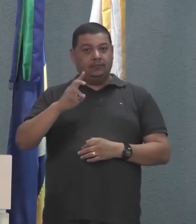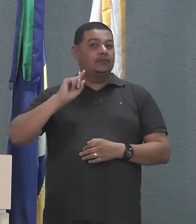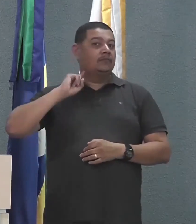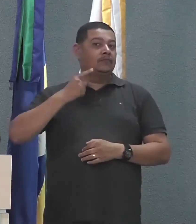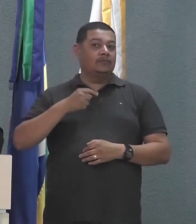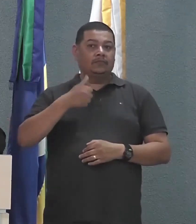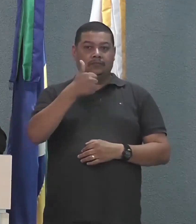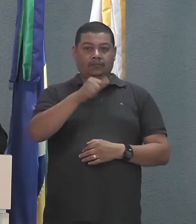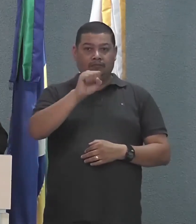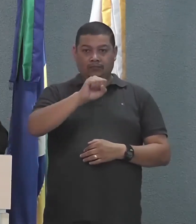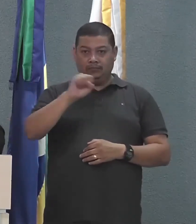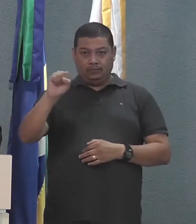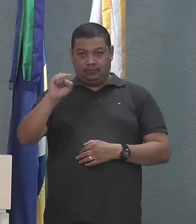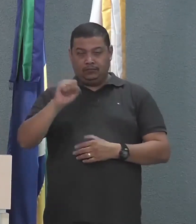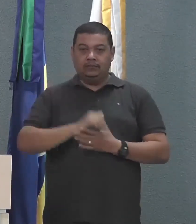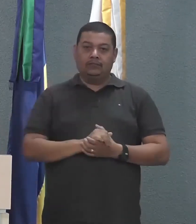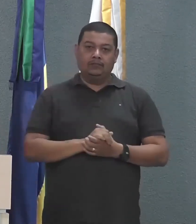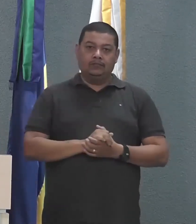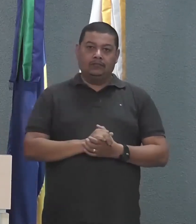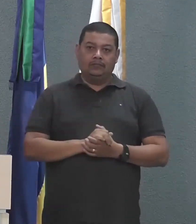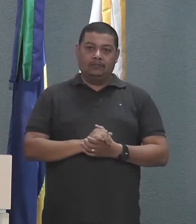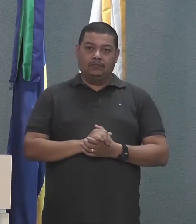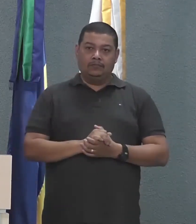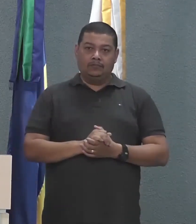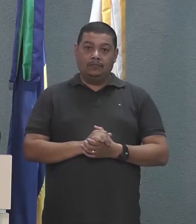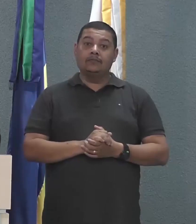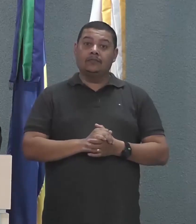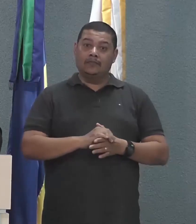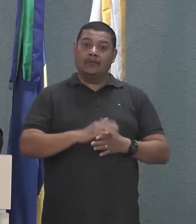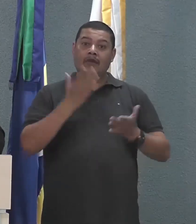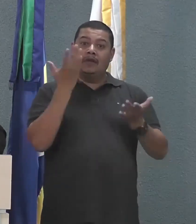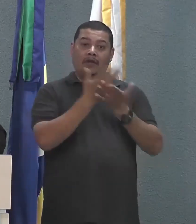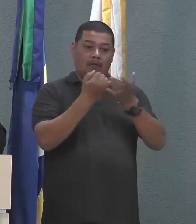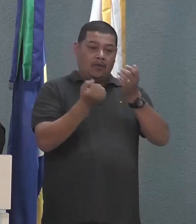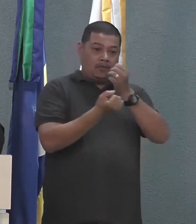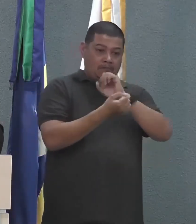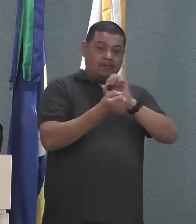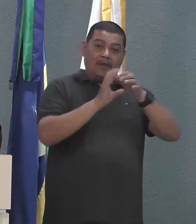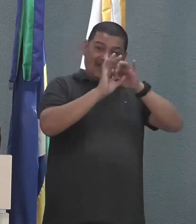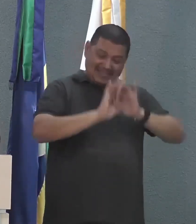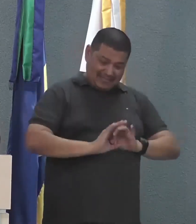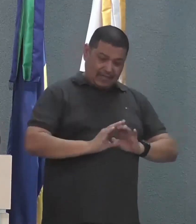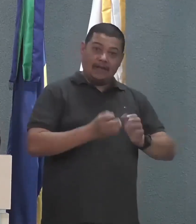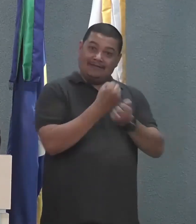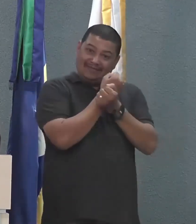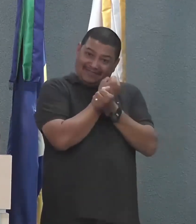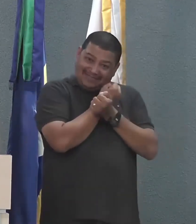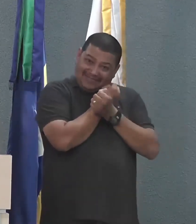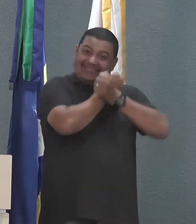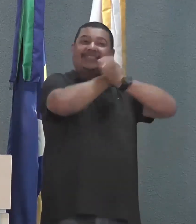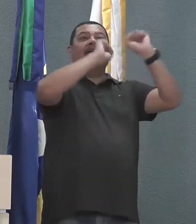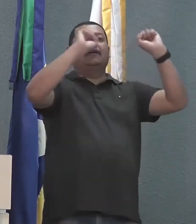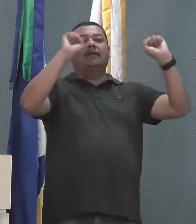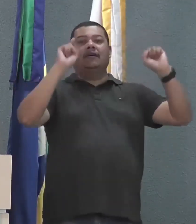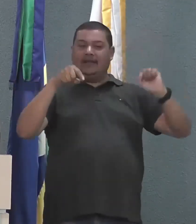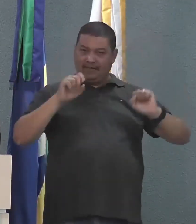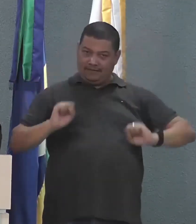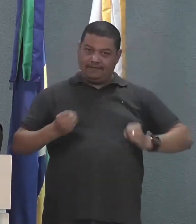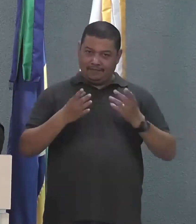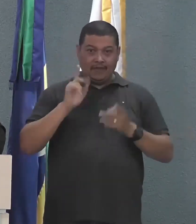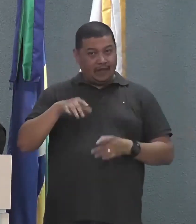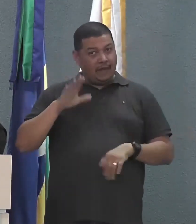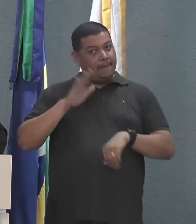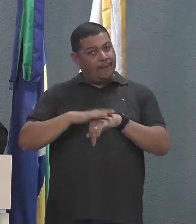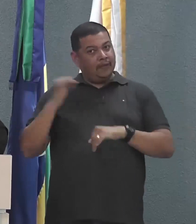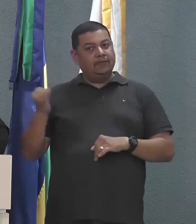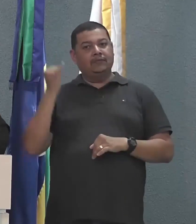maio de 1888, que foi a libertação dos escravos, para mim, é o dia mais importante em relação ao negro no